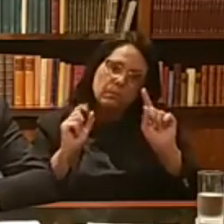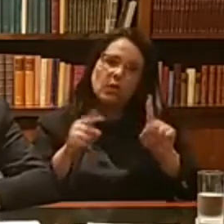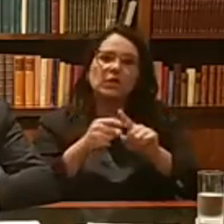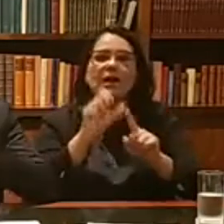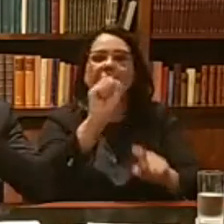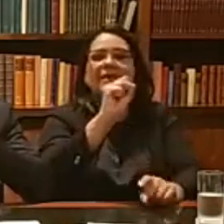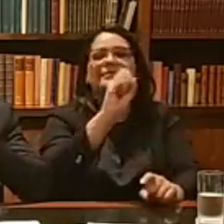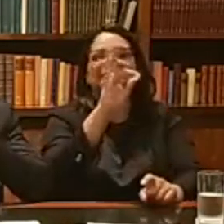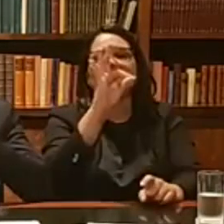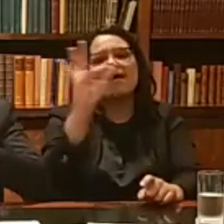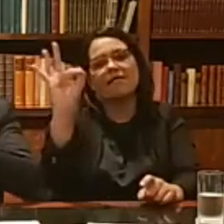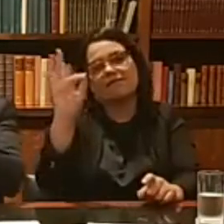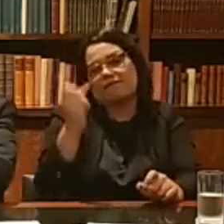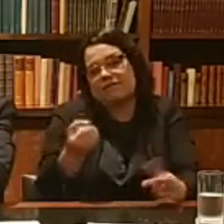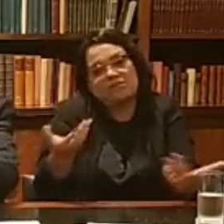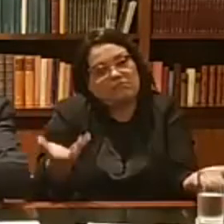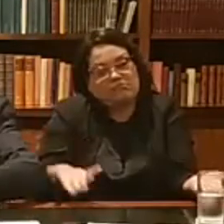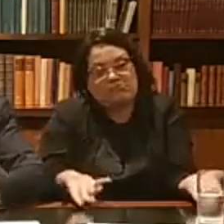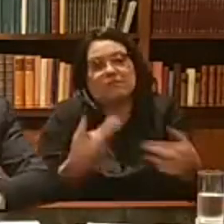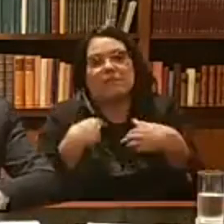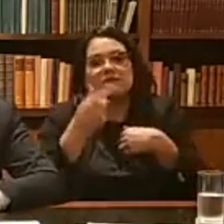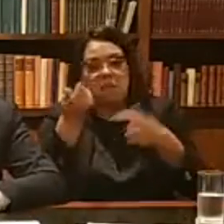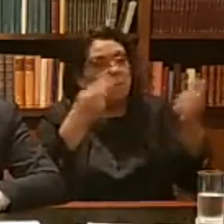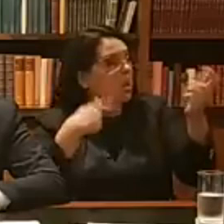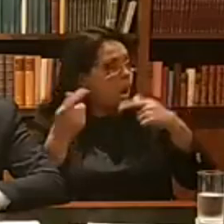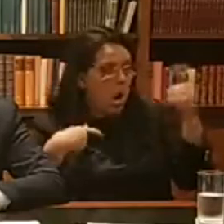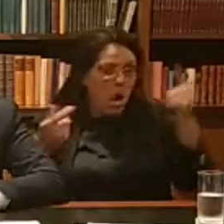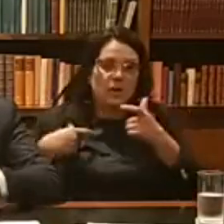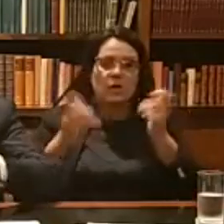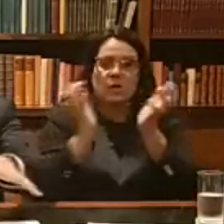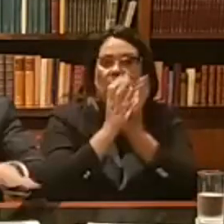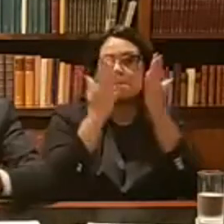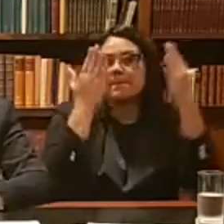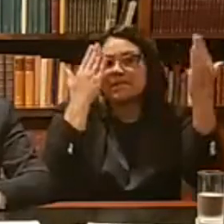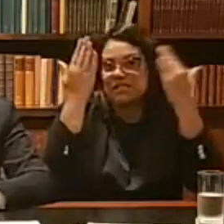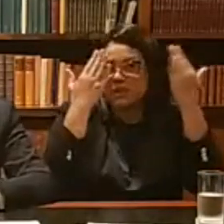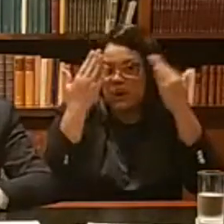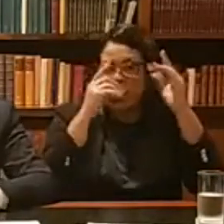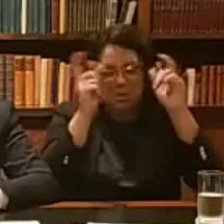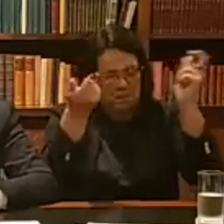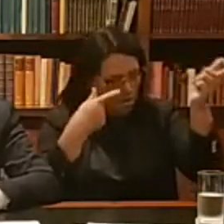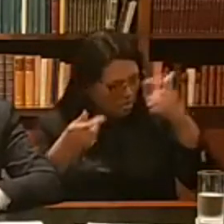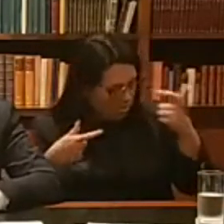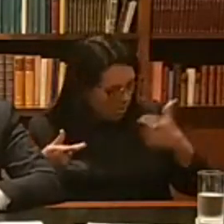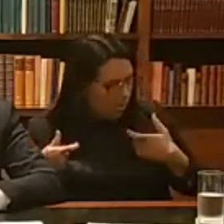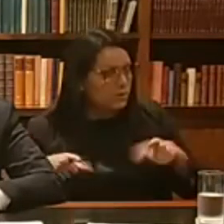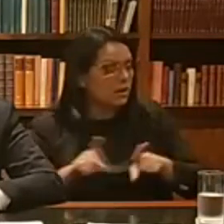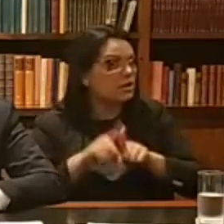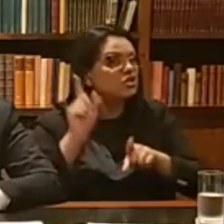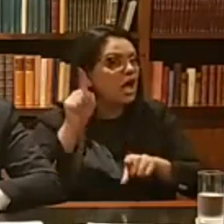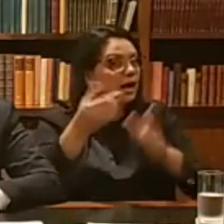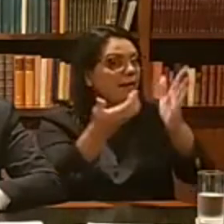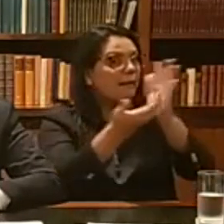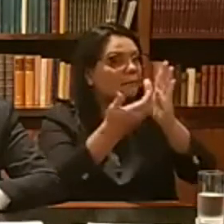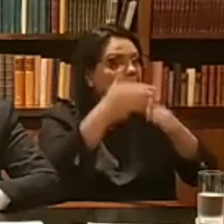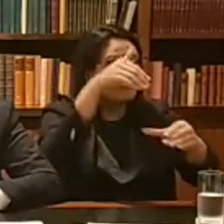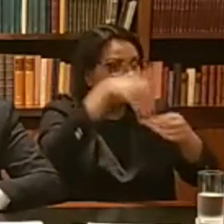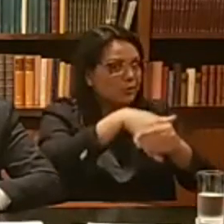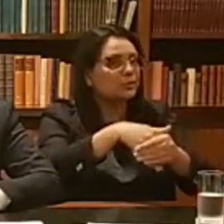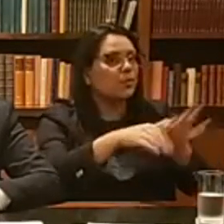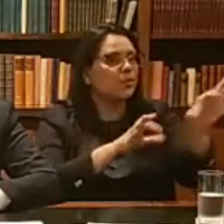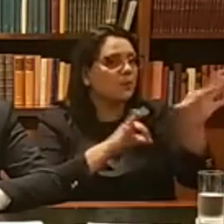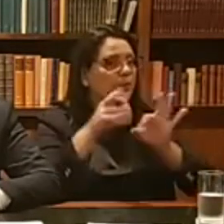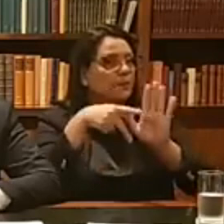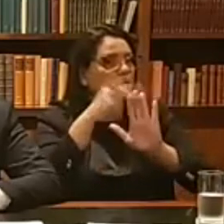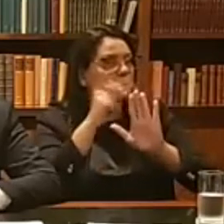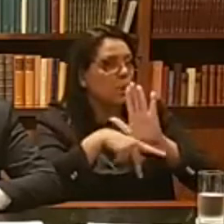Supremo Tribunal Federal. Como levei pancada dos psicólogos, quando votaram na Câmara e no Senado um projeto criando